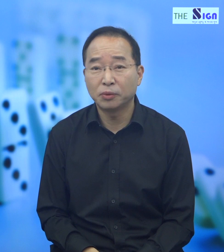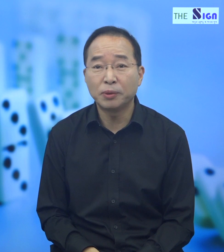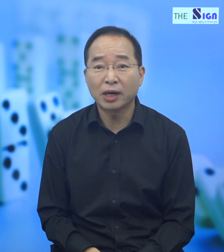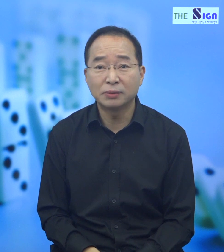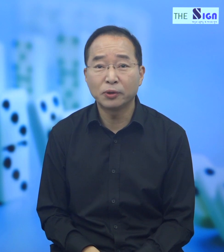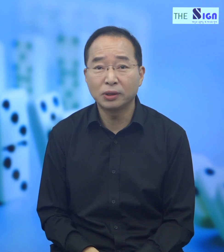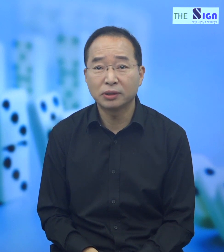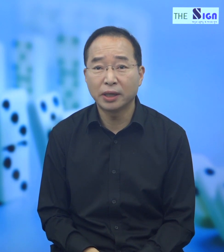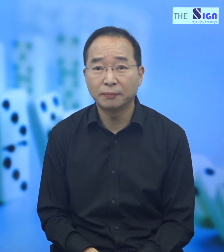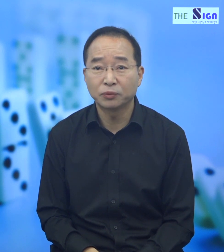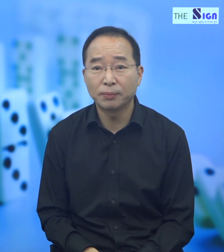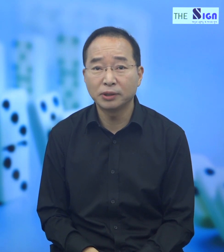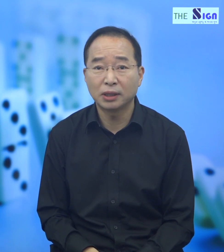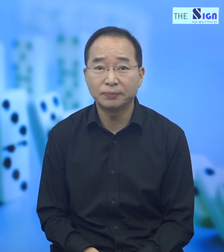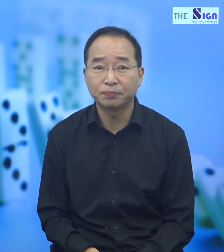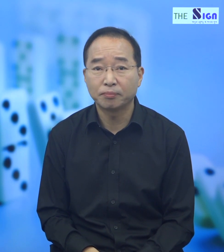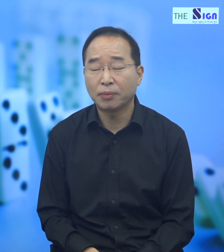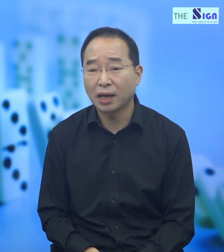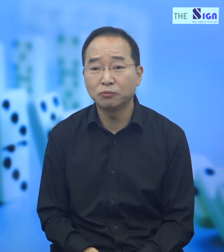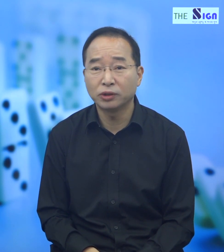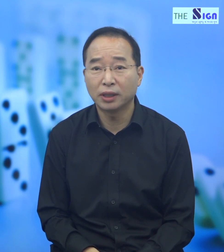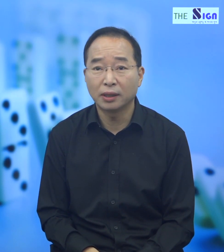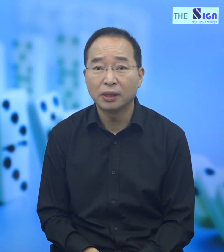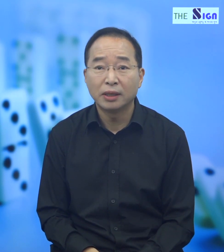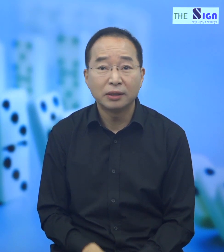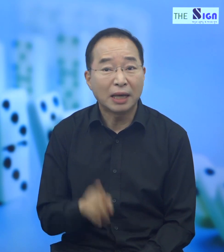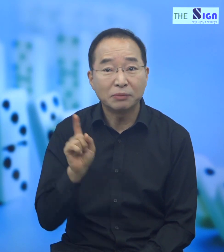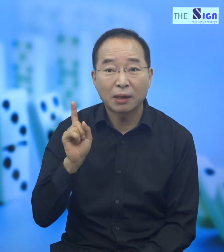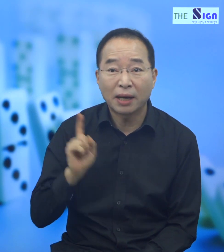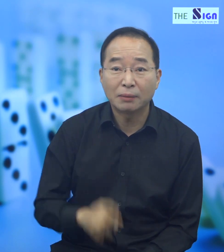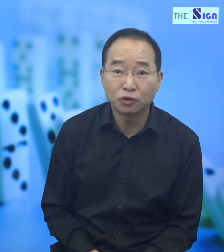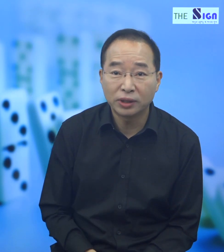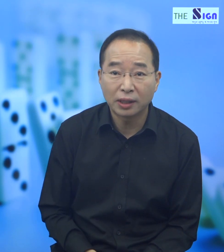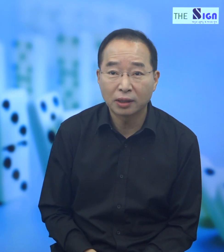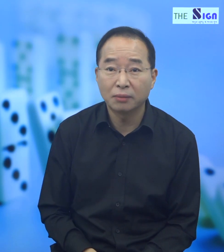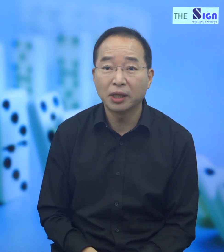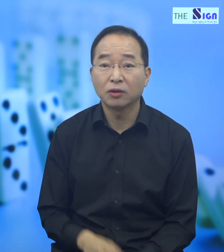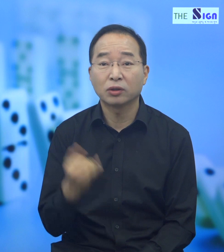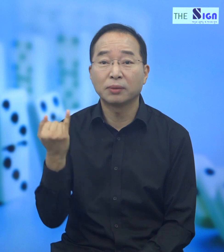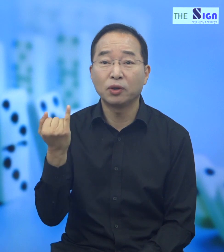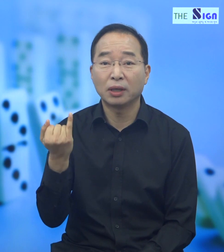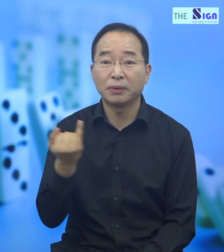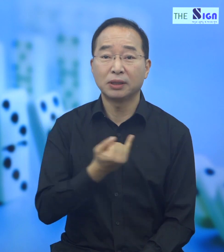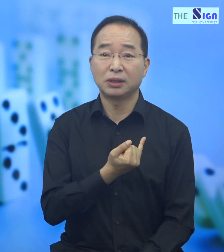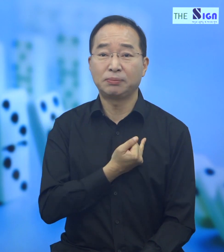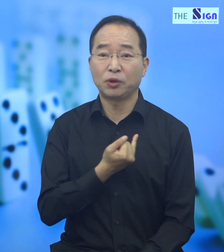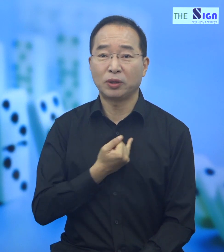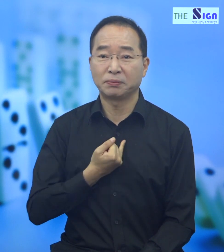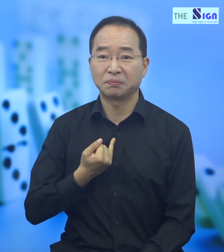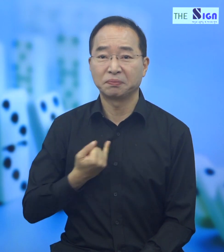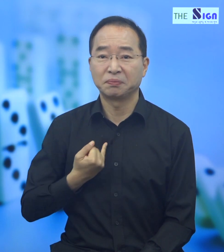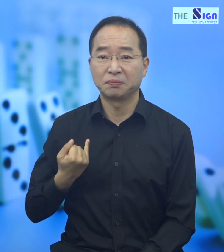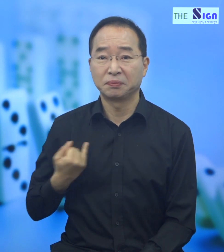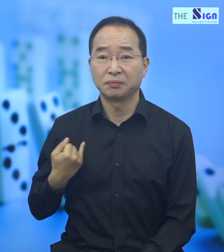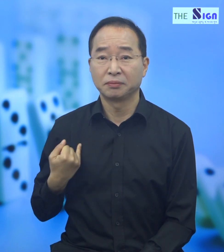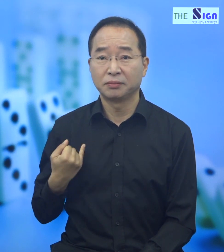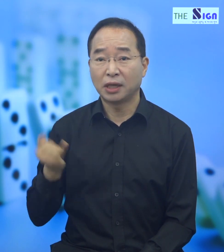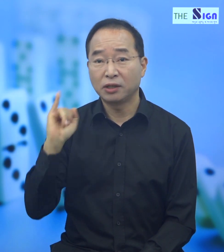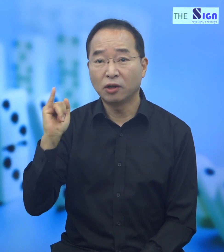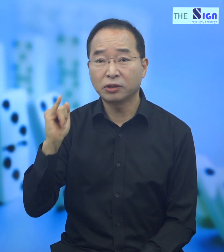가지 표현인데, 첫 번째는 바람둥이가, 이 남자가 바람둥이야. 그러면 어떻게 표현하냐면 이 표현. 자,